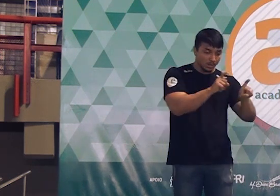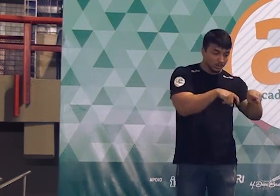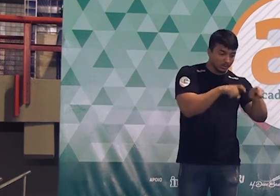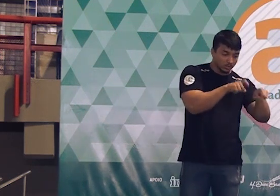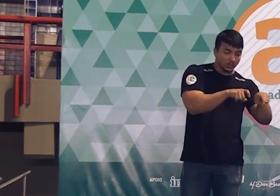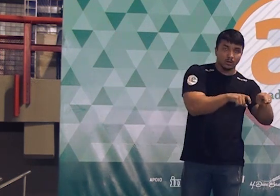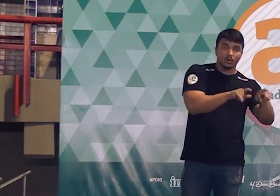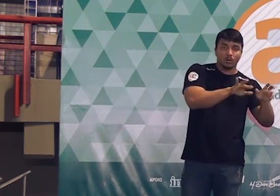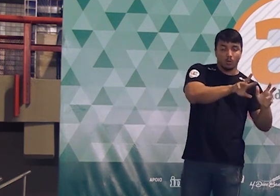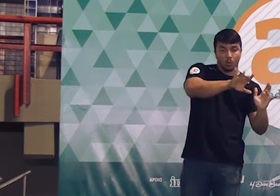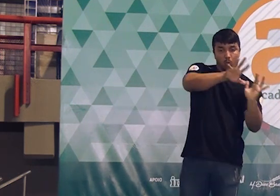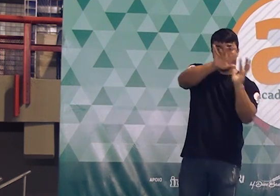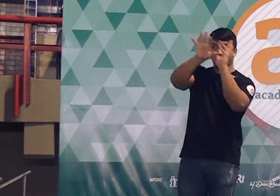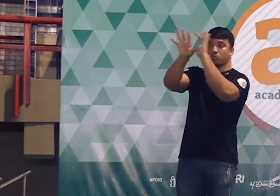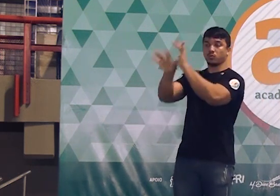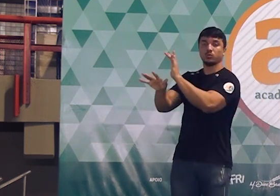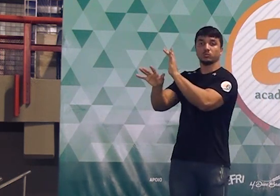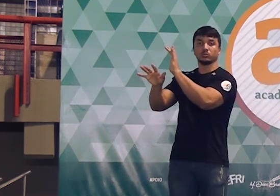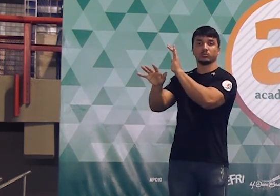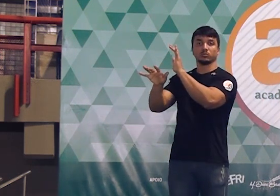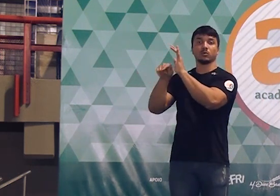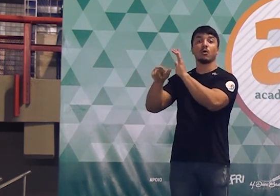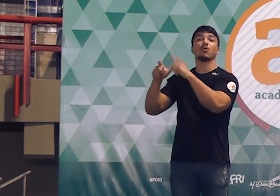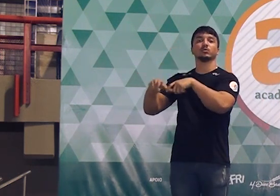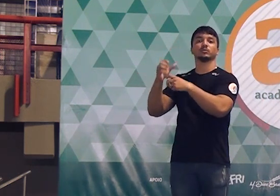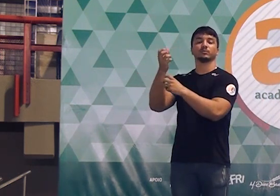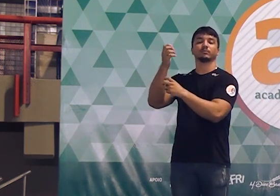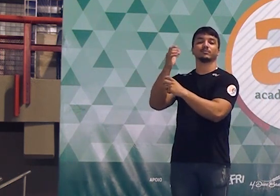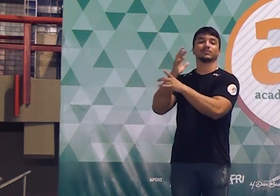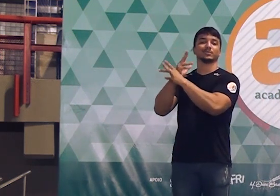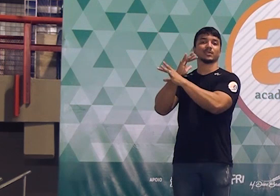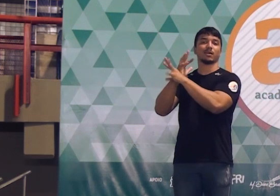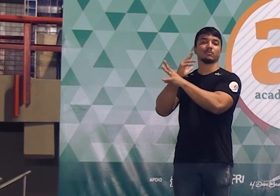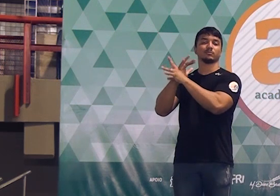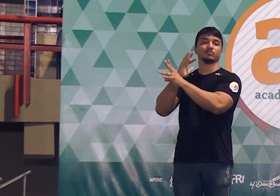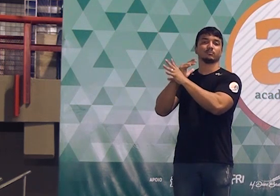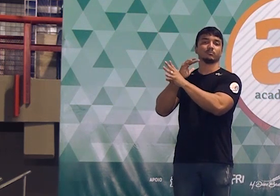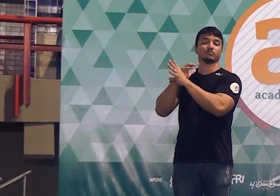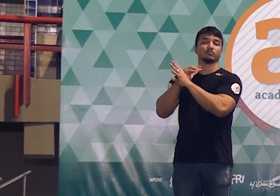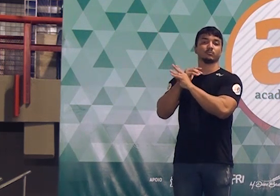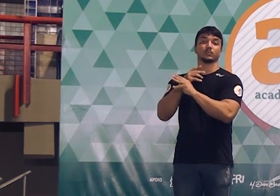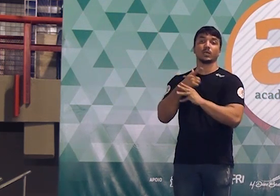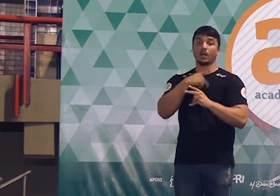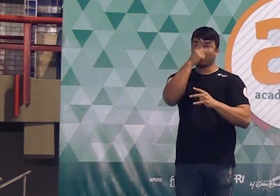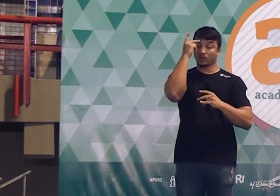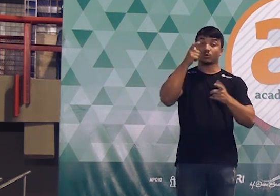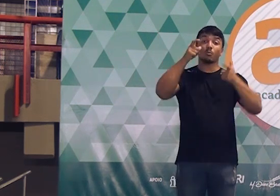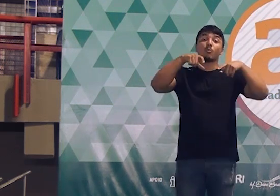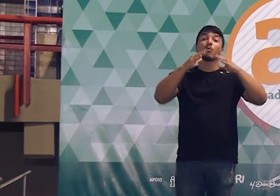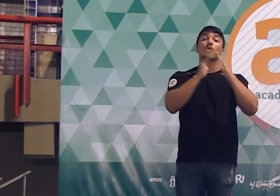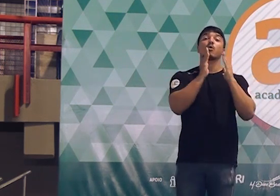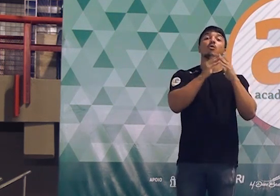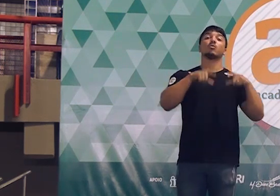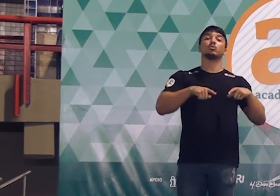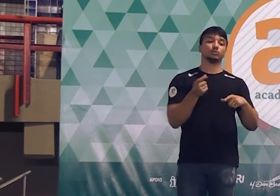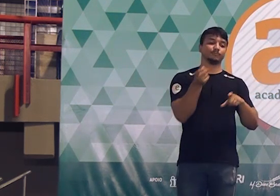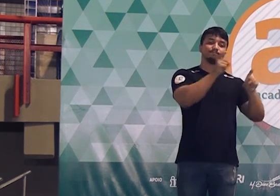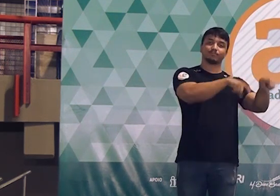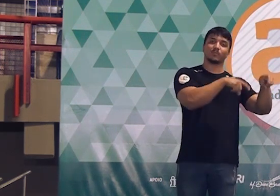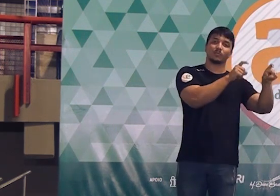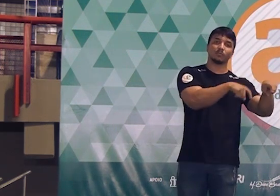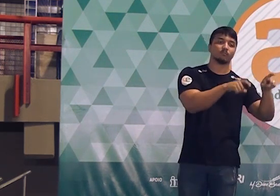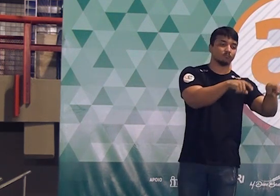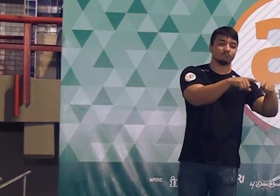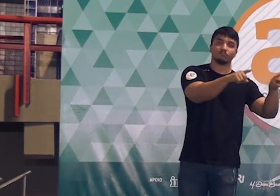cidade, não mudou? Onde é que eram as fábricas? Na cidade. E a população morava onde? No